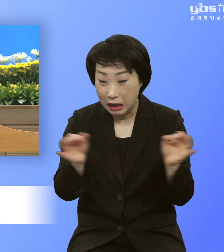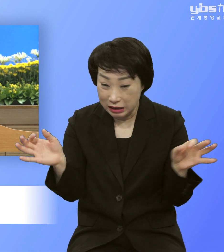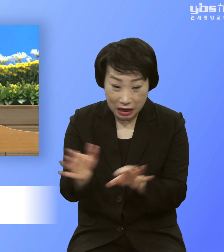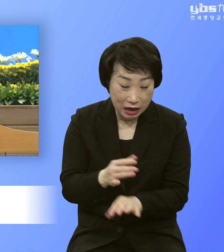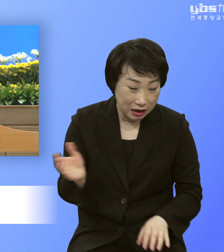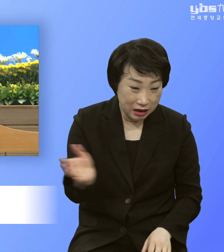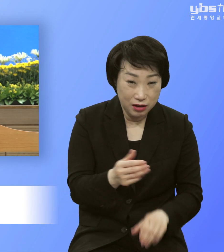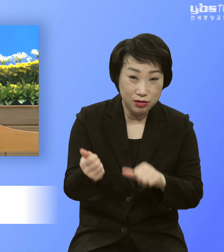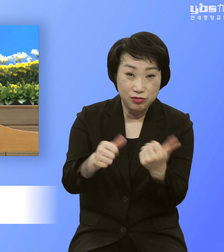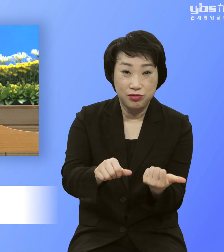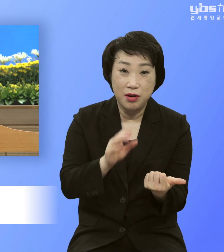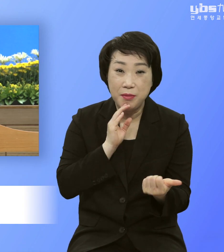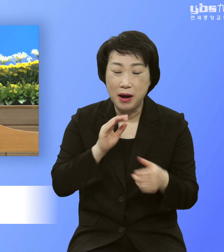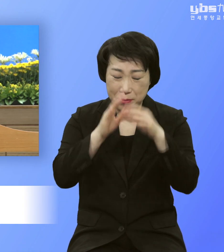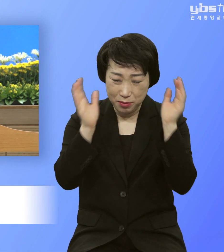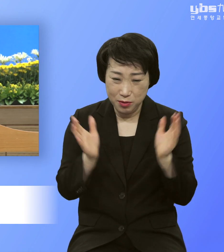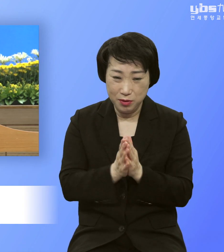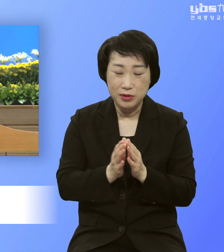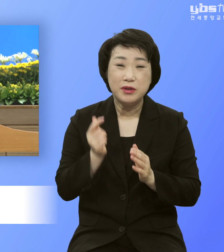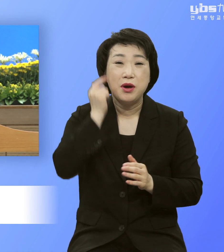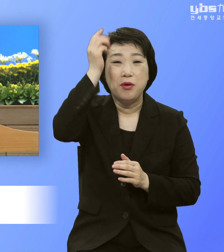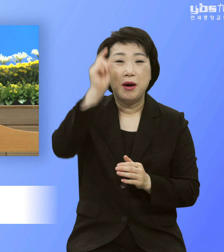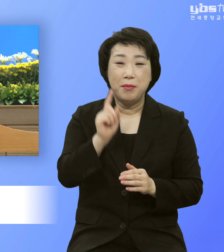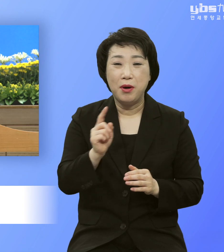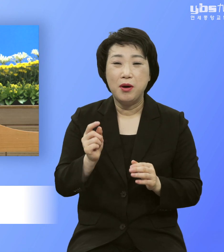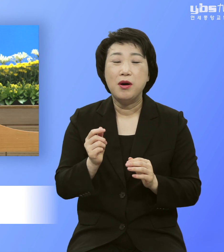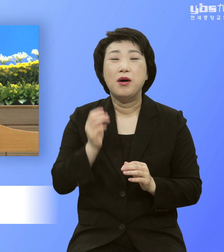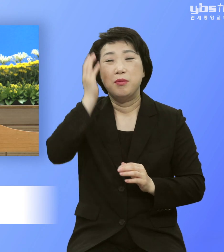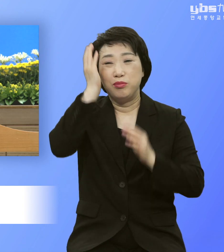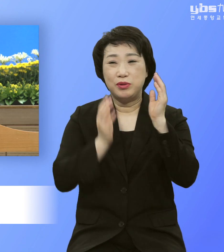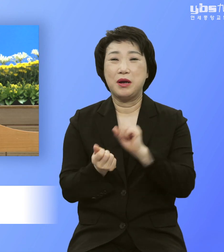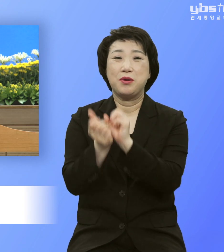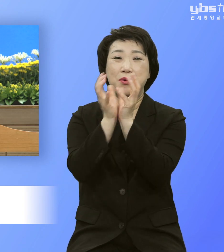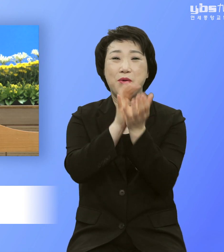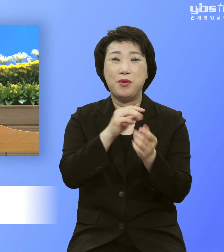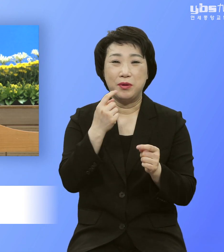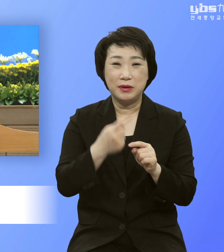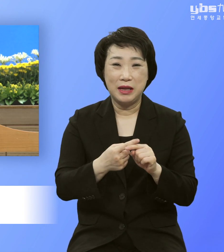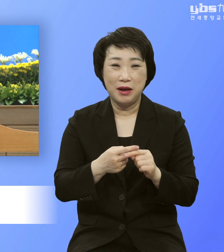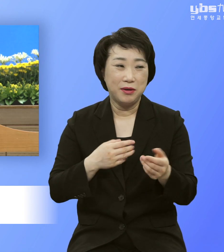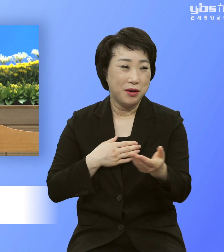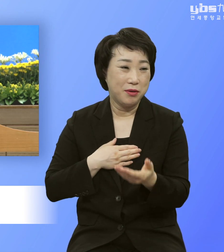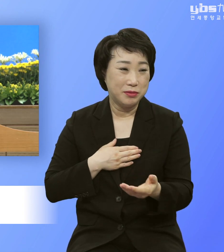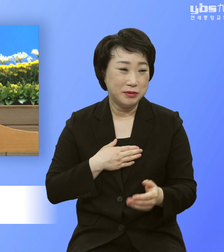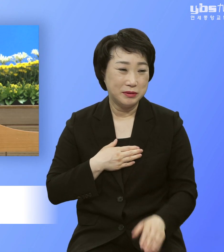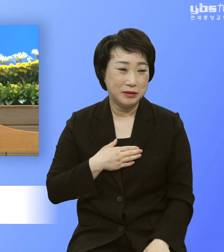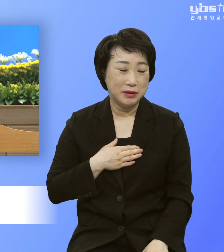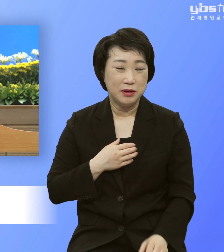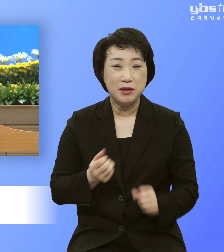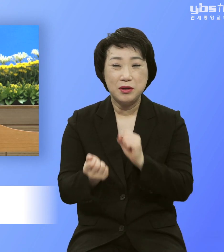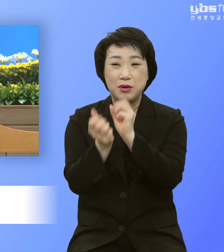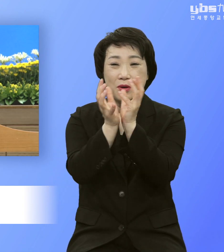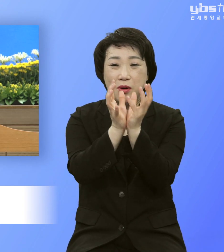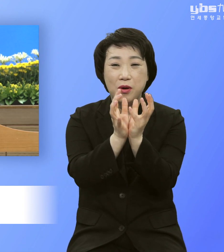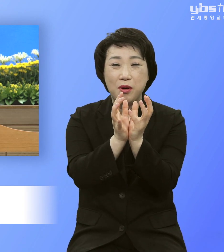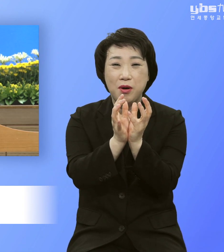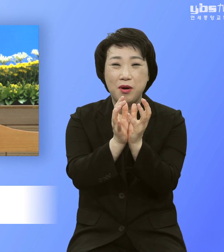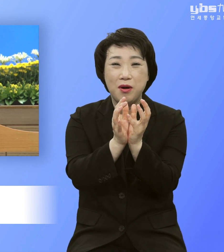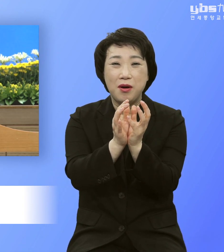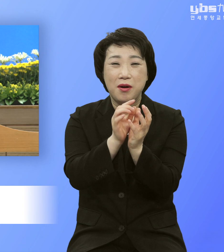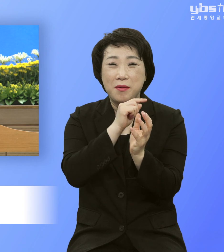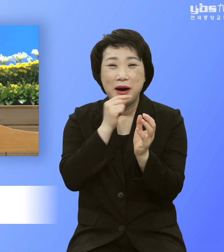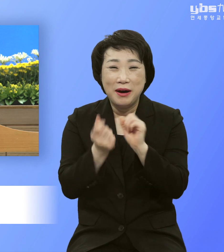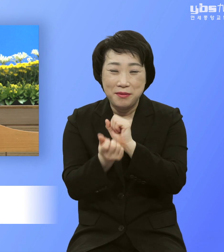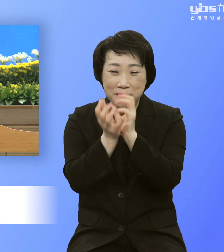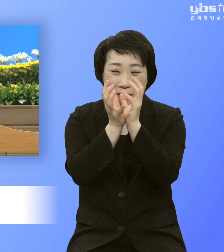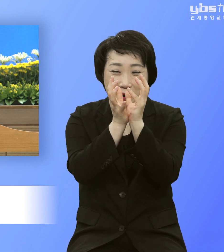없지. 모든 영광이 풀의 꽃과 같으니, 예, 꽃이 달갛게